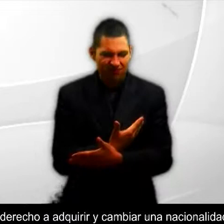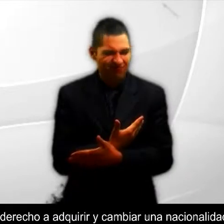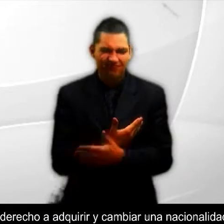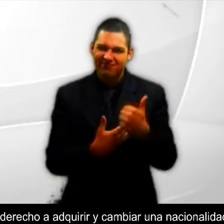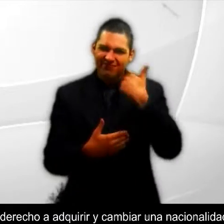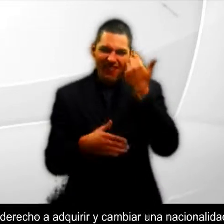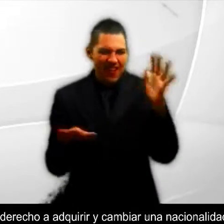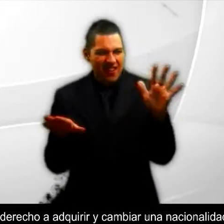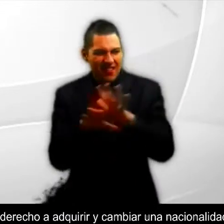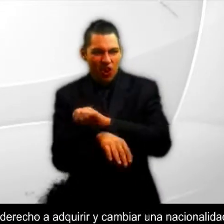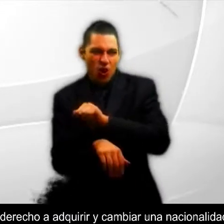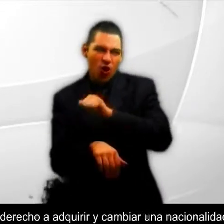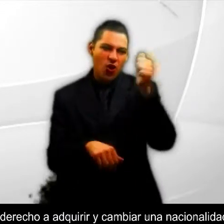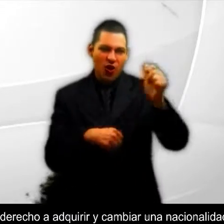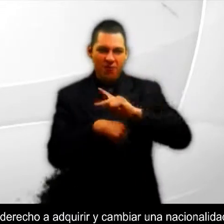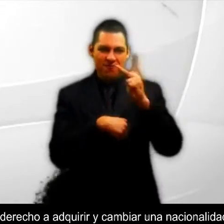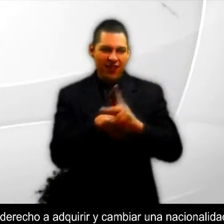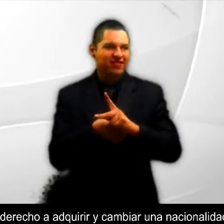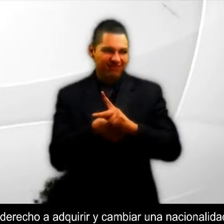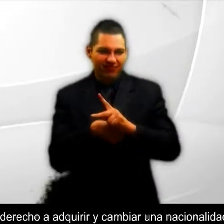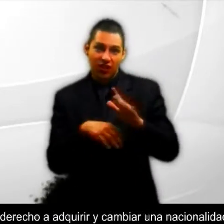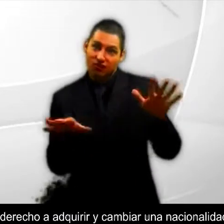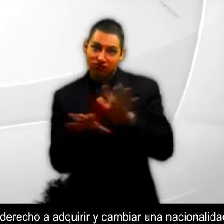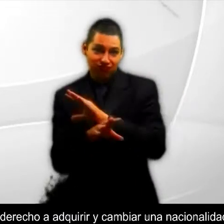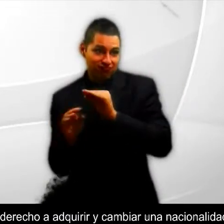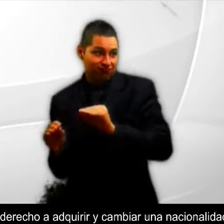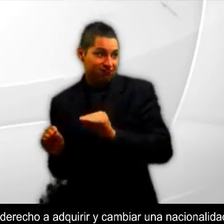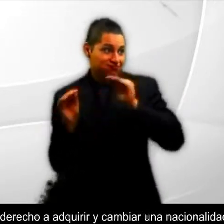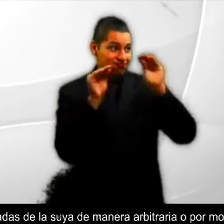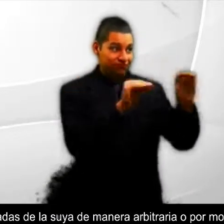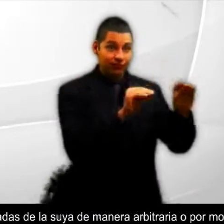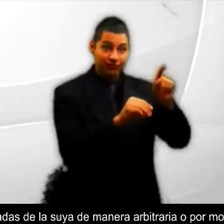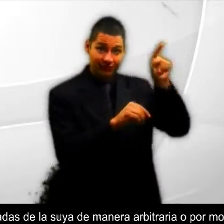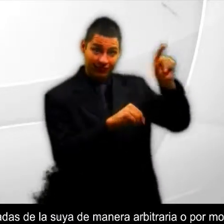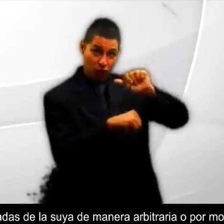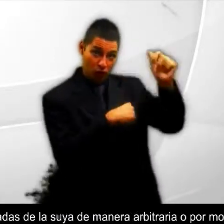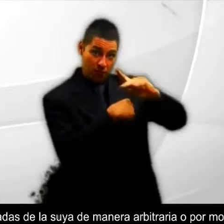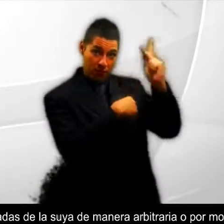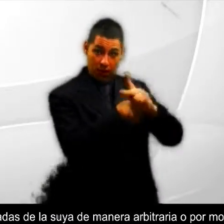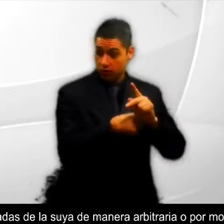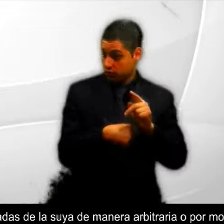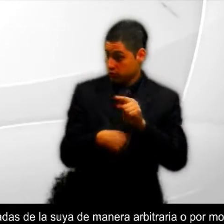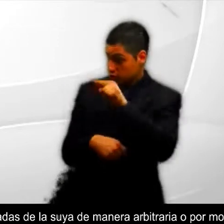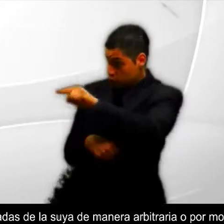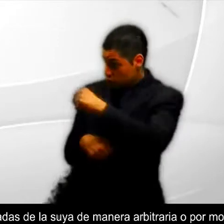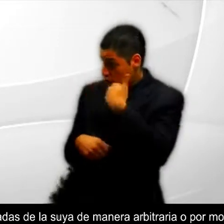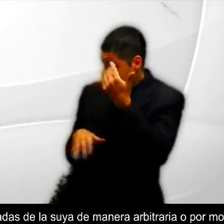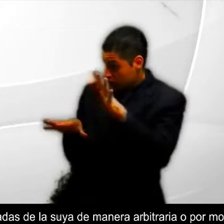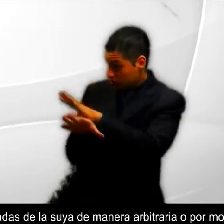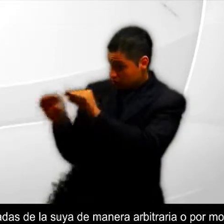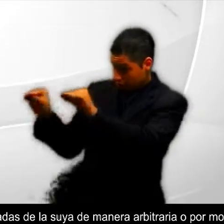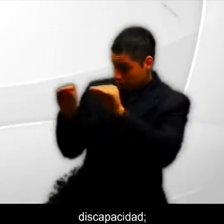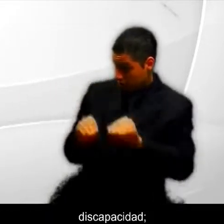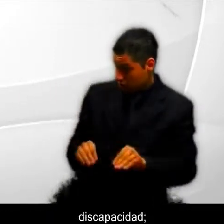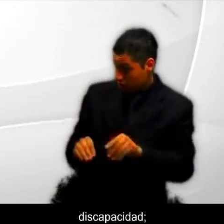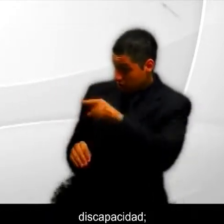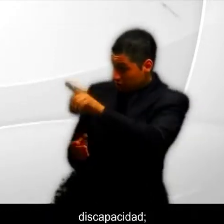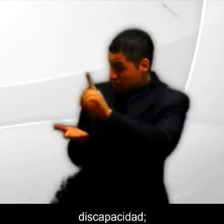tengan derecho a adquirir y cambiar una nacionalidad y a no ser privadas de la suya de manera arbitraria o por motivos de discapacidad.